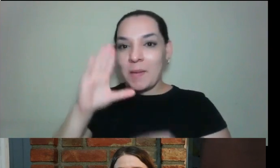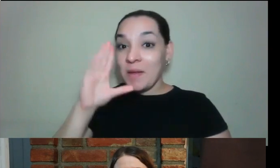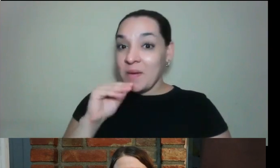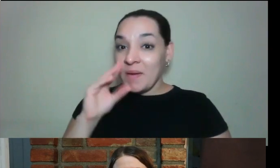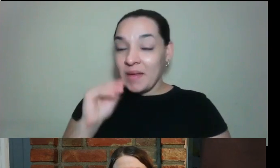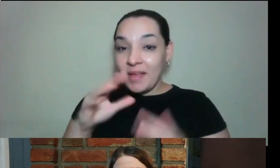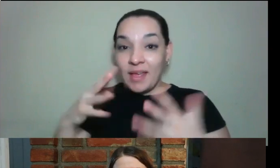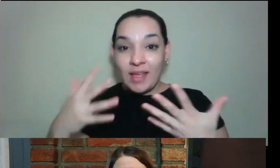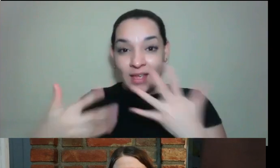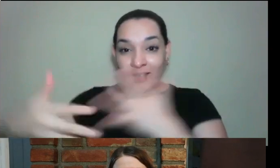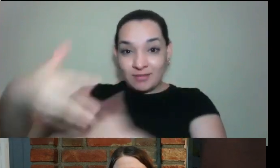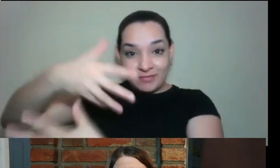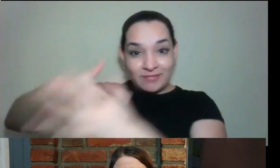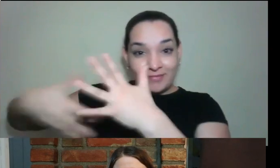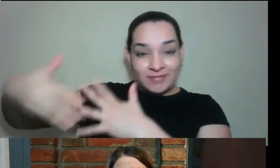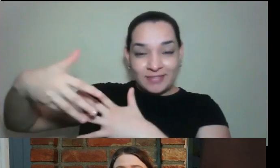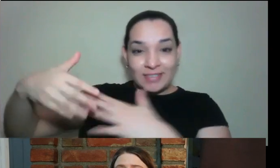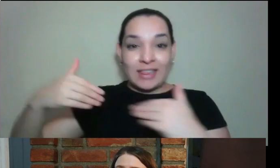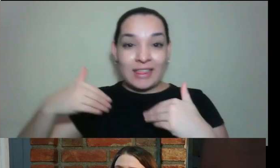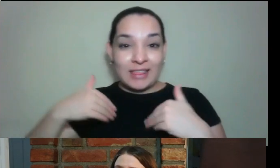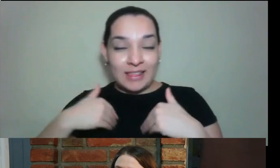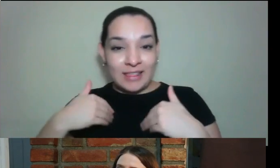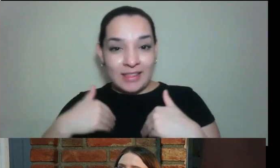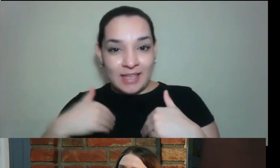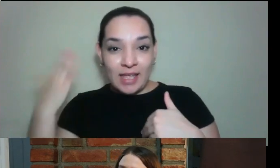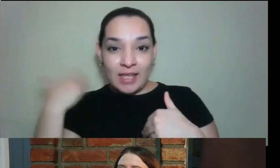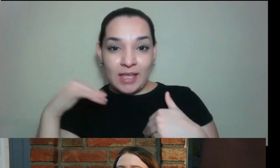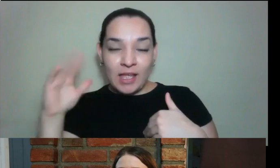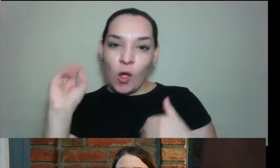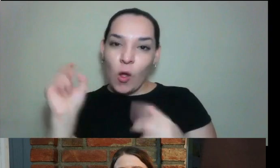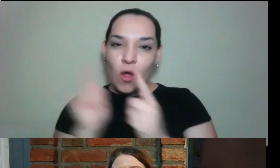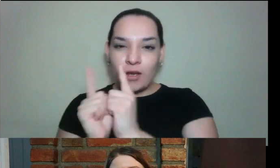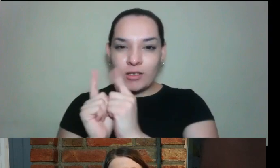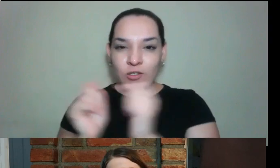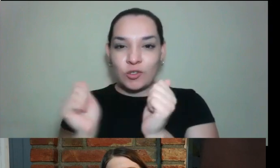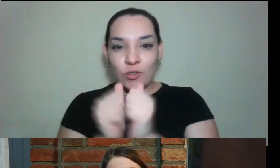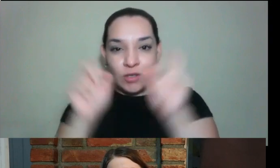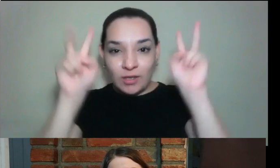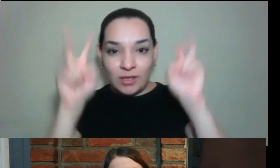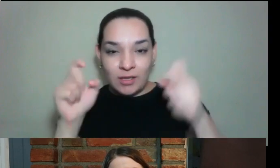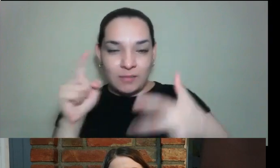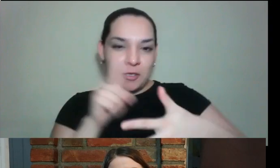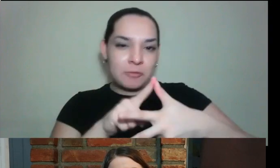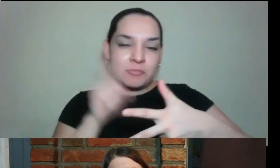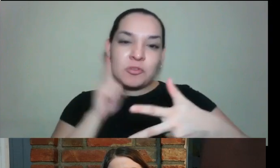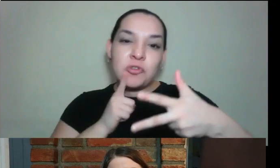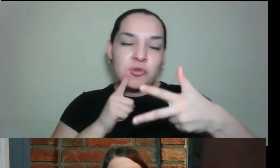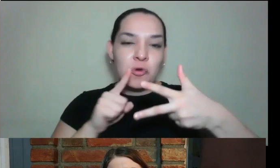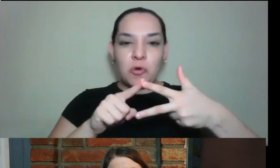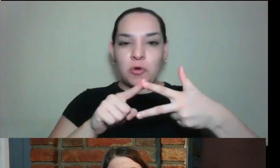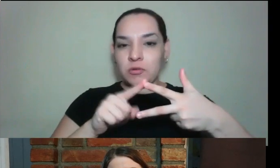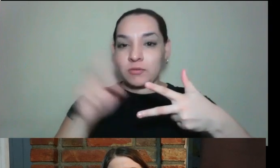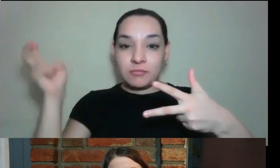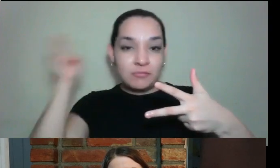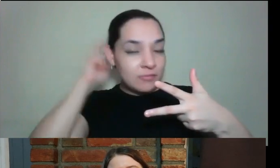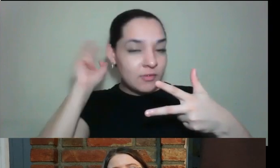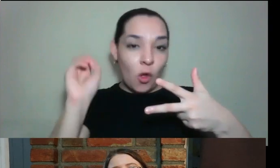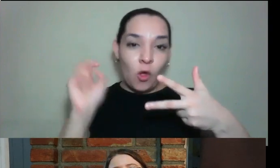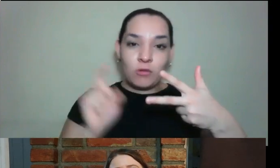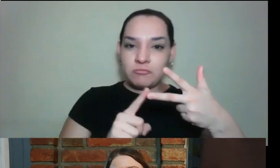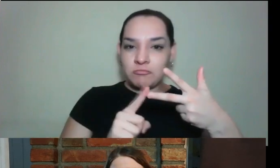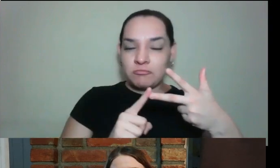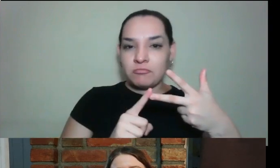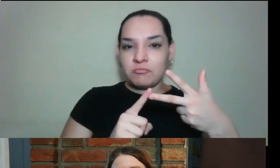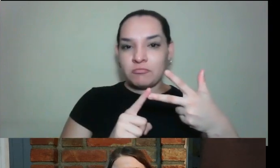oyentes, que estuviesen en relación con el tema de la sordera, con el tema de los implantes, con el tema de la lengua